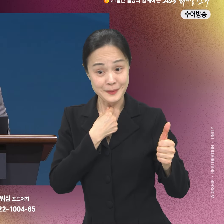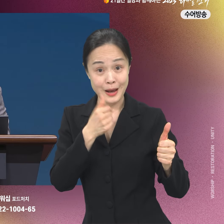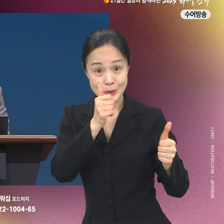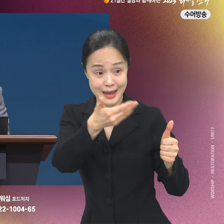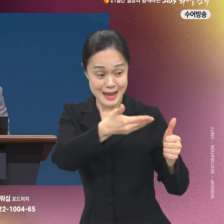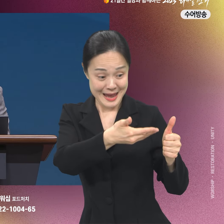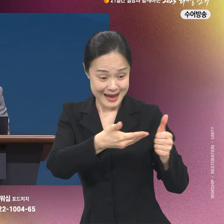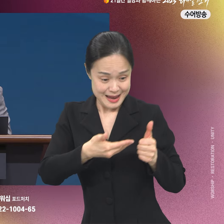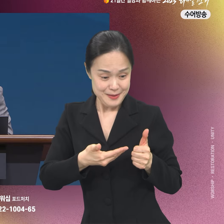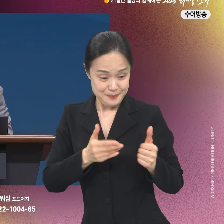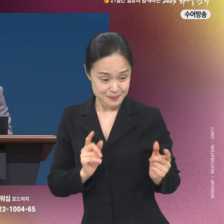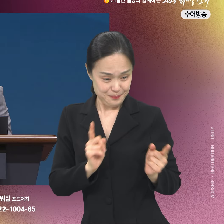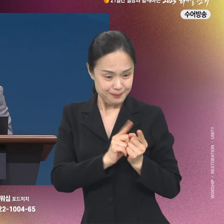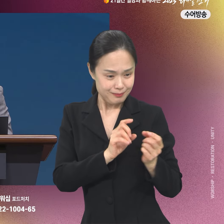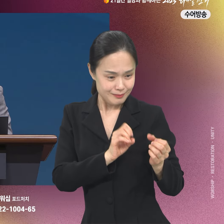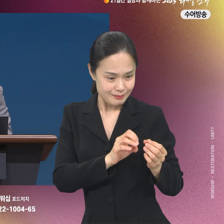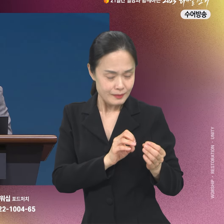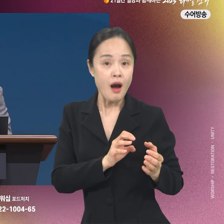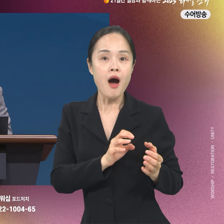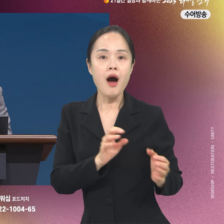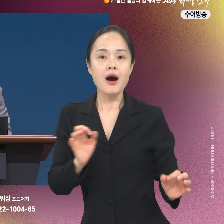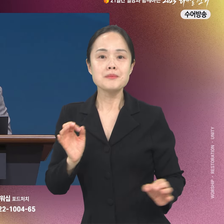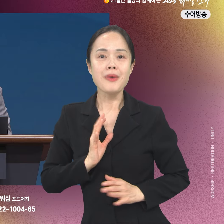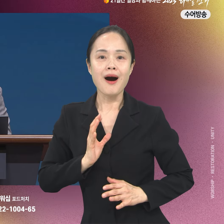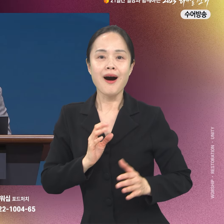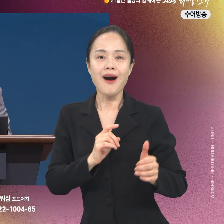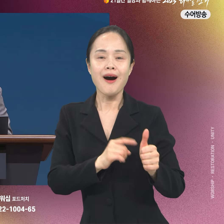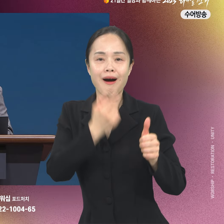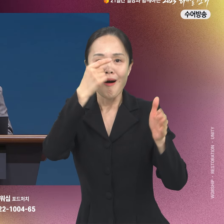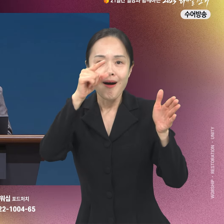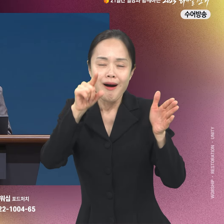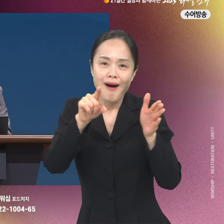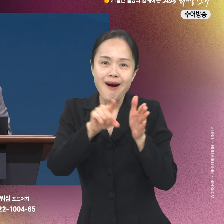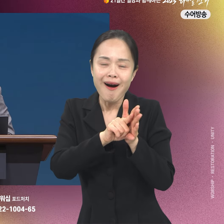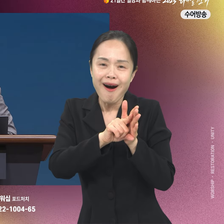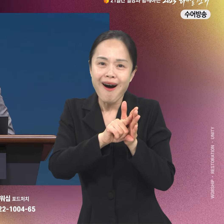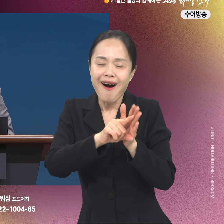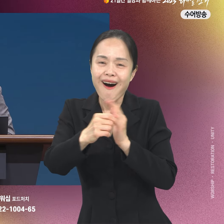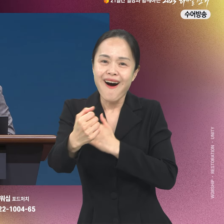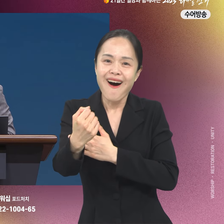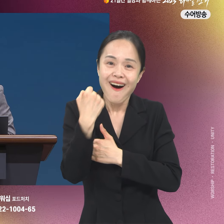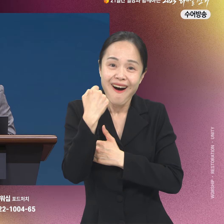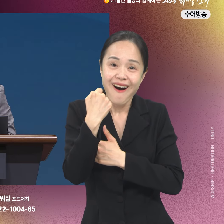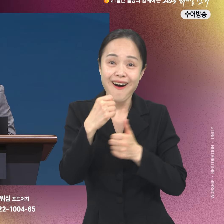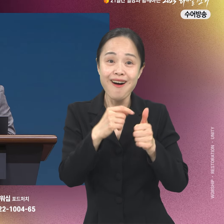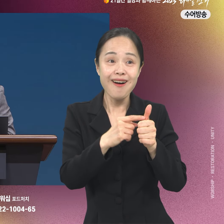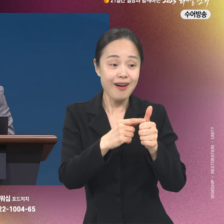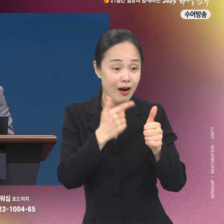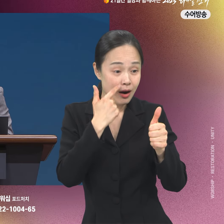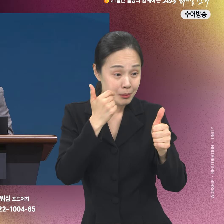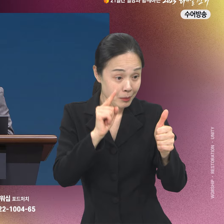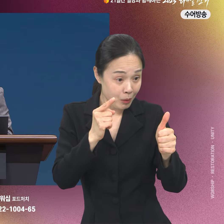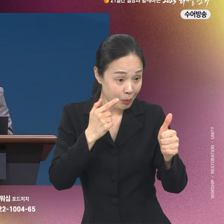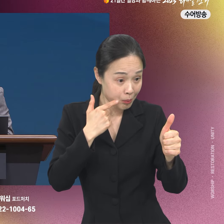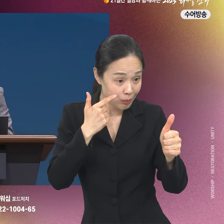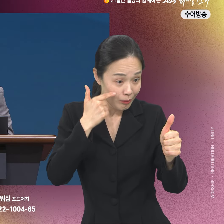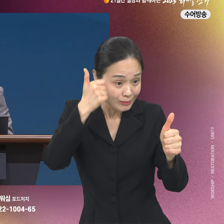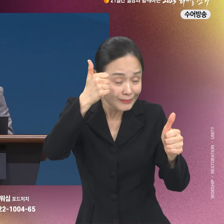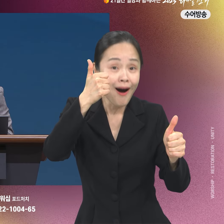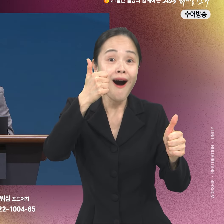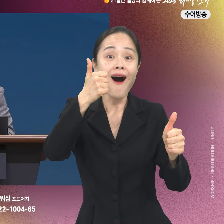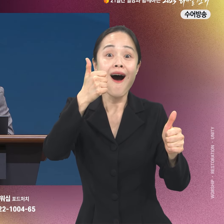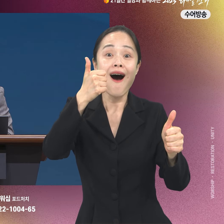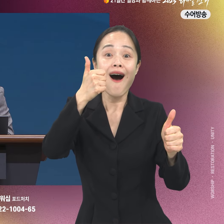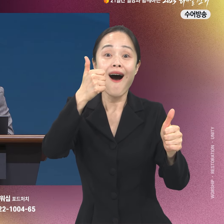아버님의 목사님이셨고, 그리고 이게 웬 떡인가 싶은, 누우면 뒤에 베개가